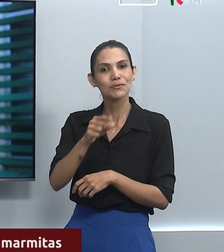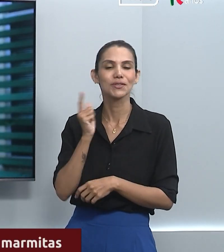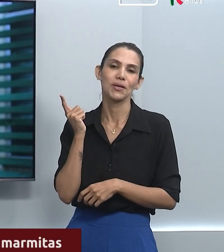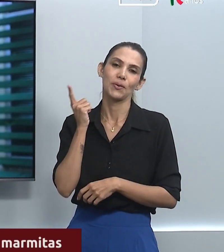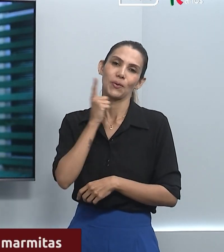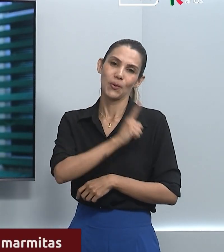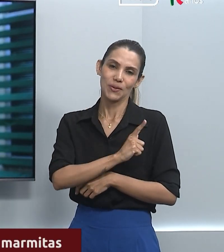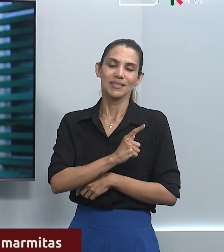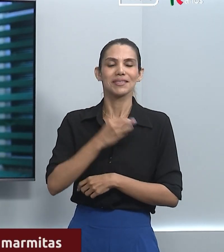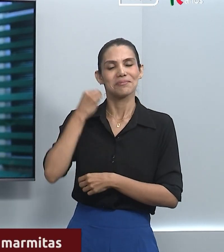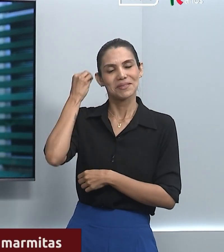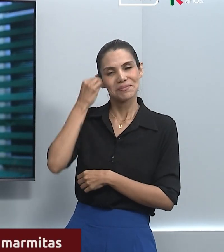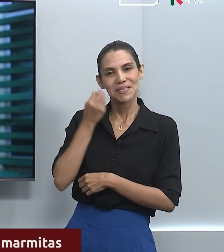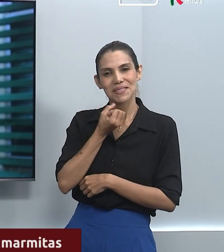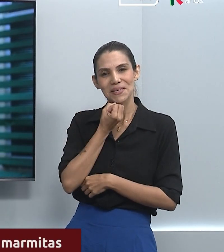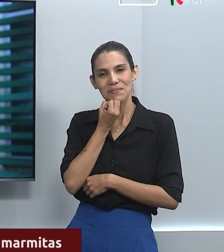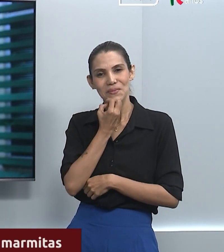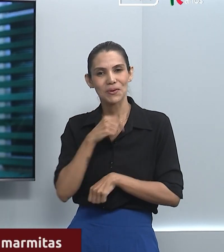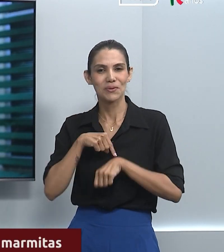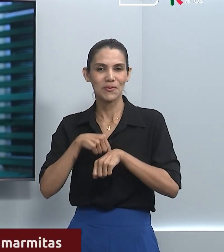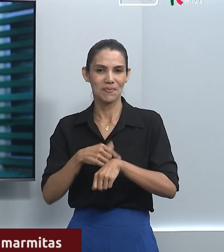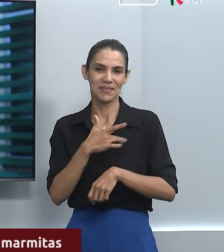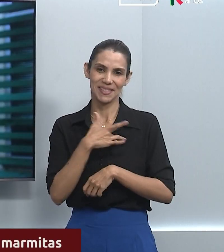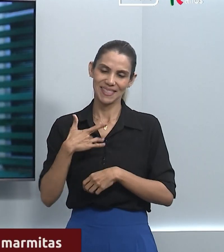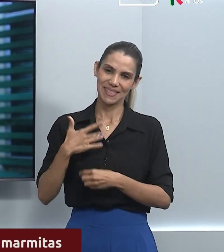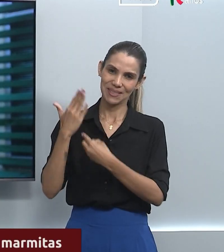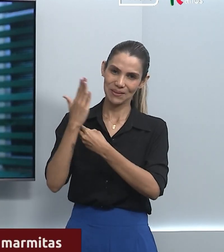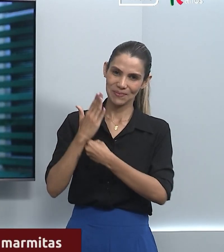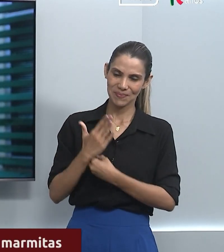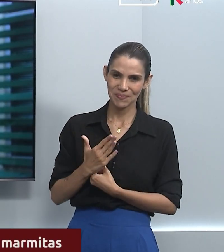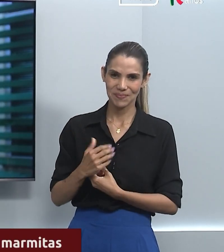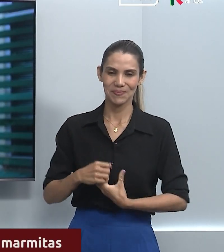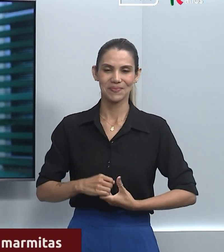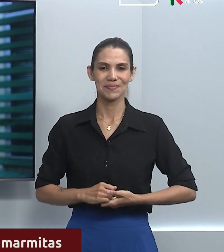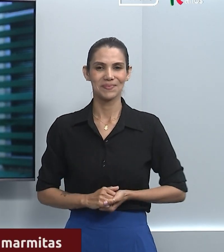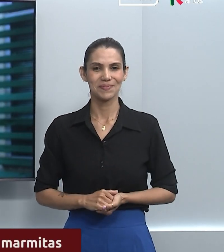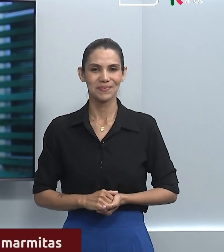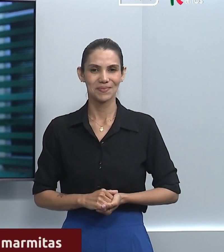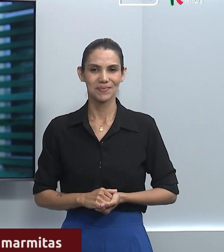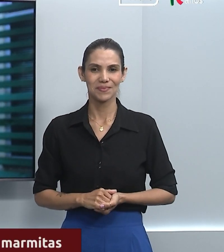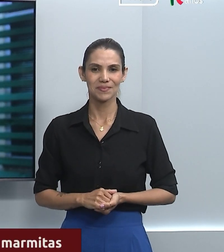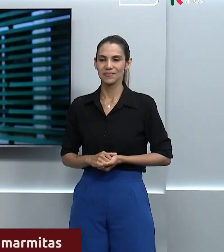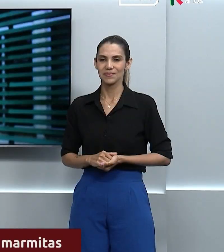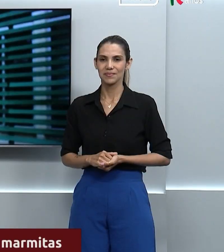uma boa experiência na hora de cuidar da saúde. Volto com vocês.